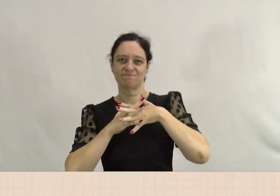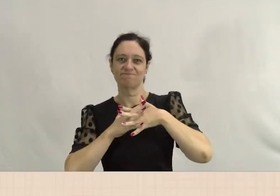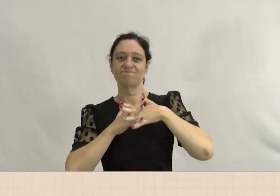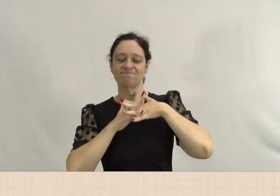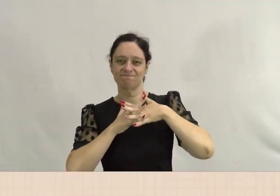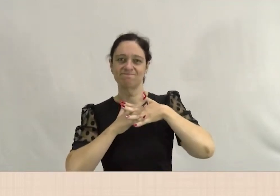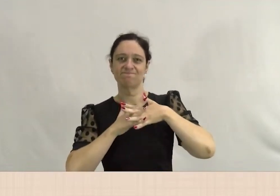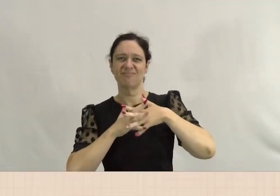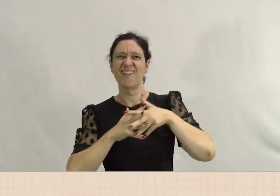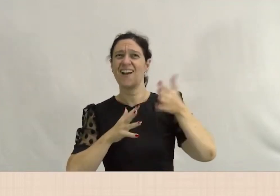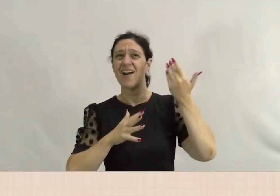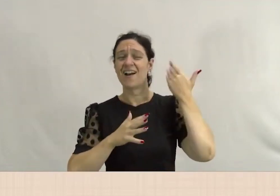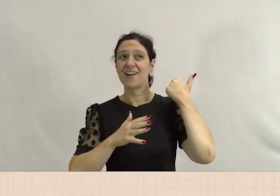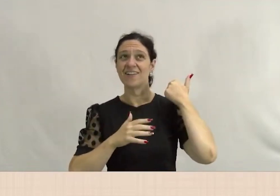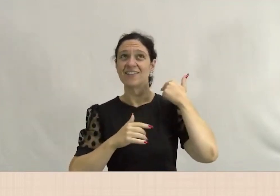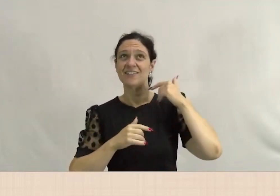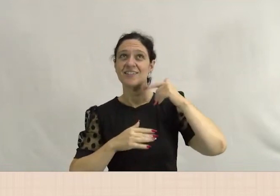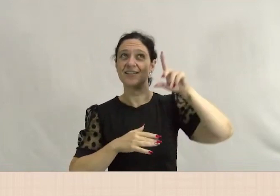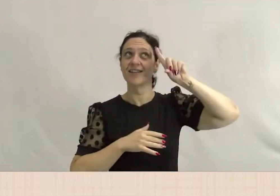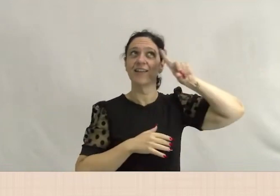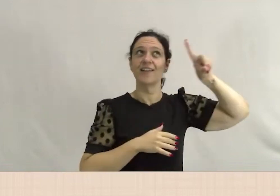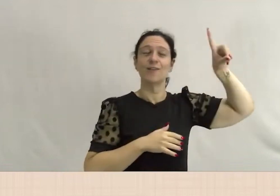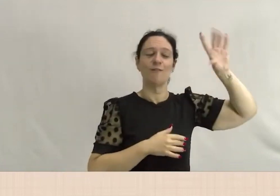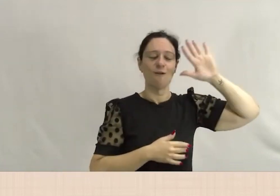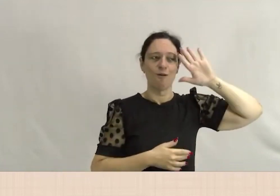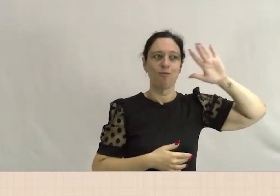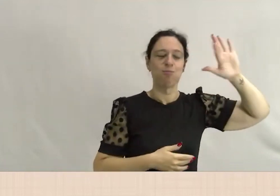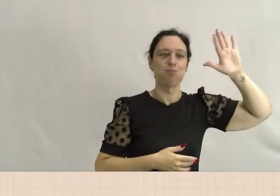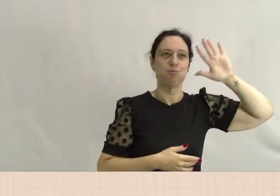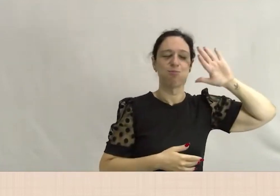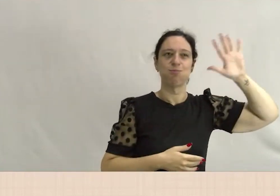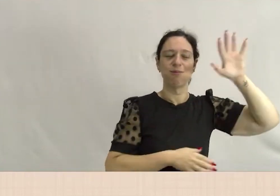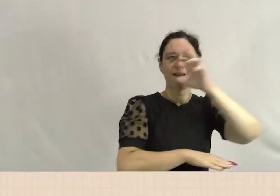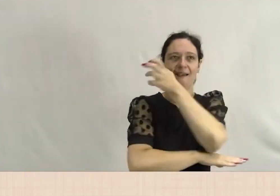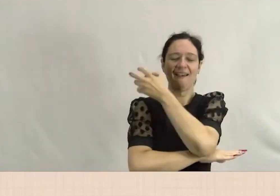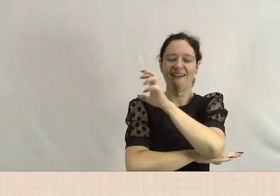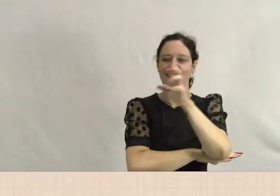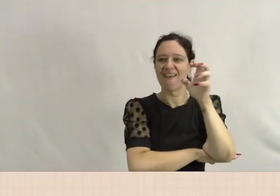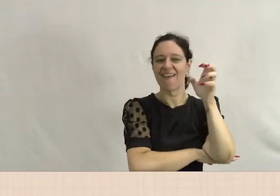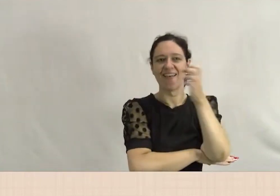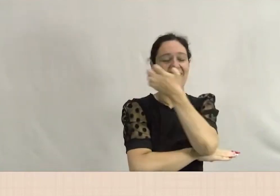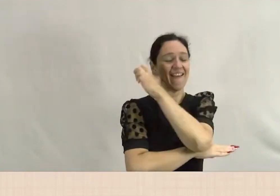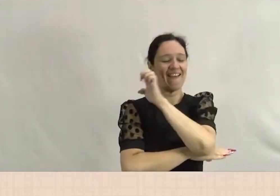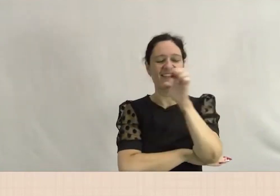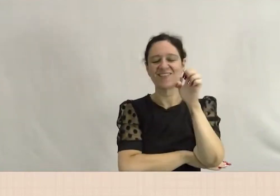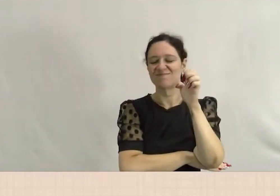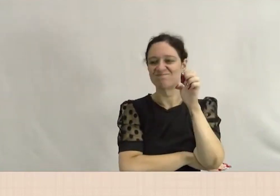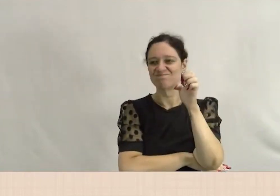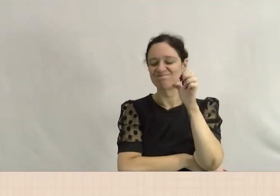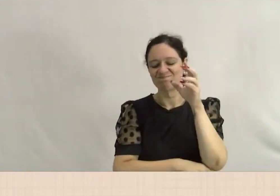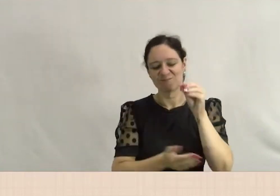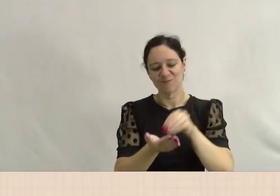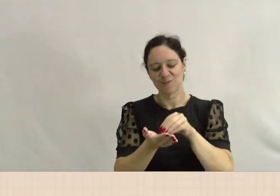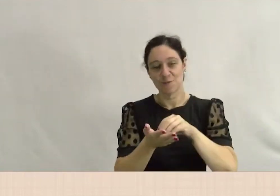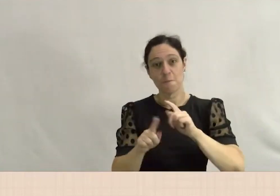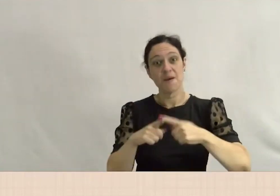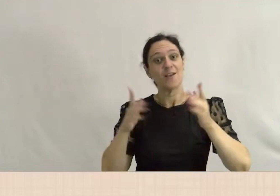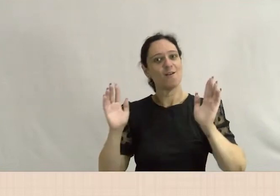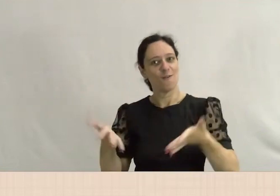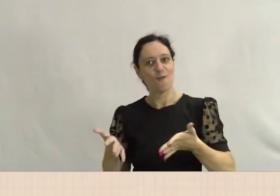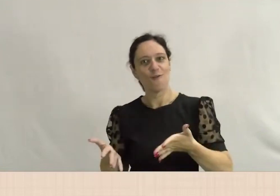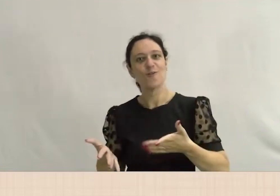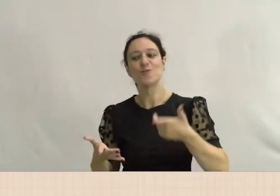Aquilo que era o sonho de Deus não se realizou no jardim do Éden, mas está se realizando hoje